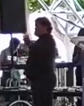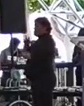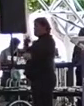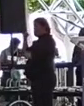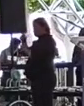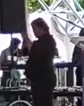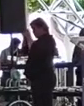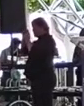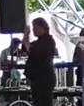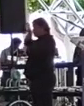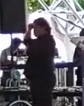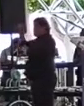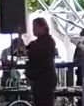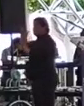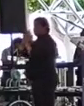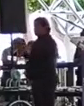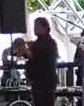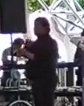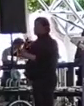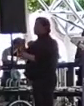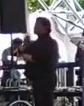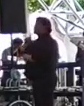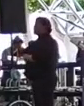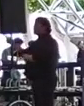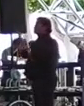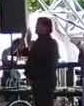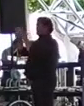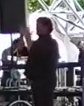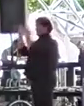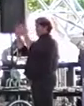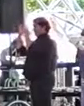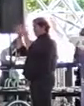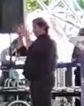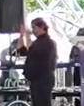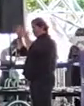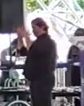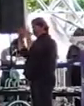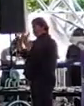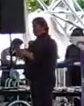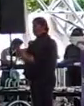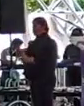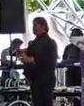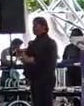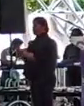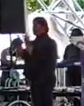lentes. Fuerte el aplauso para los padres de familia y para los niños que nos acompañan.